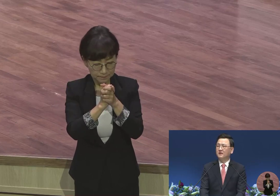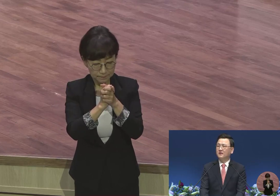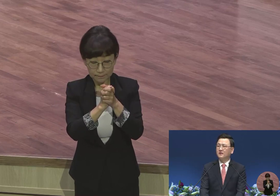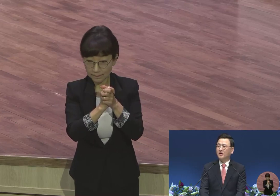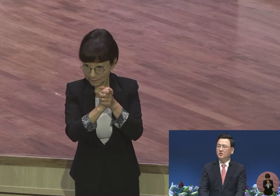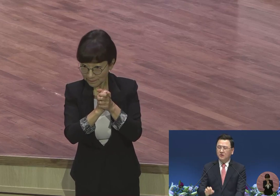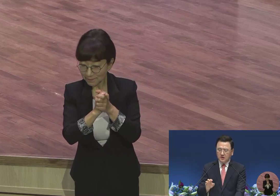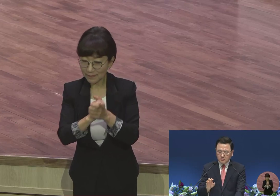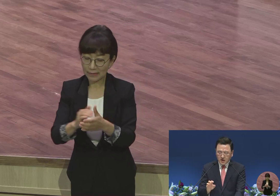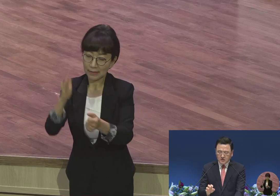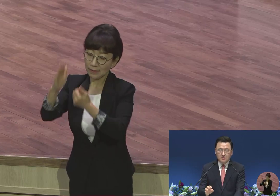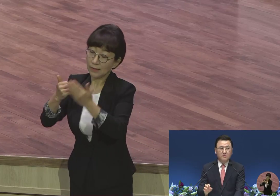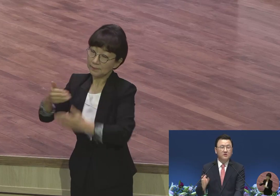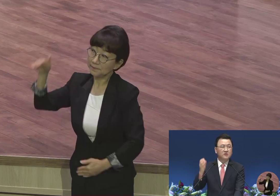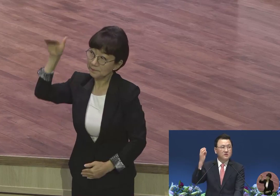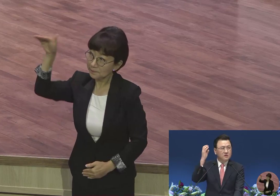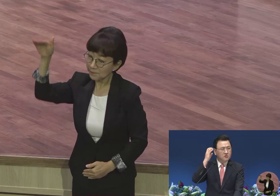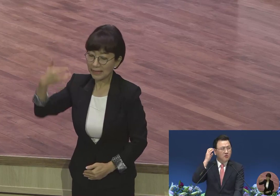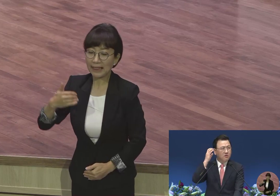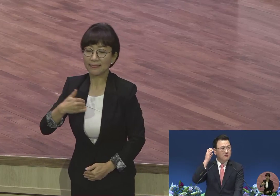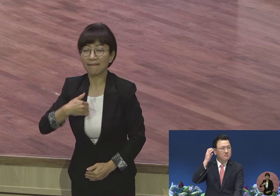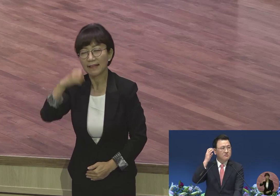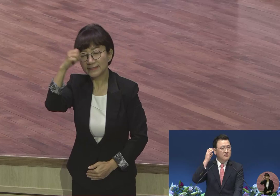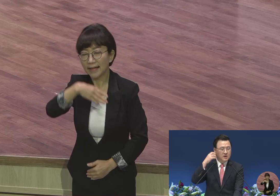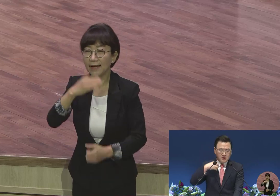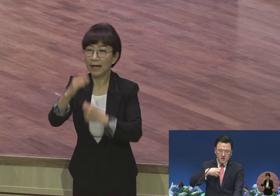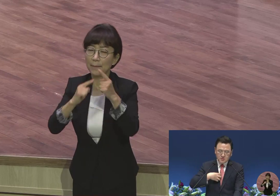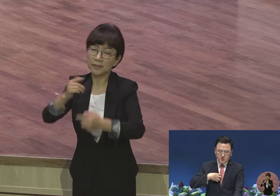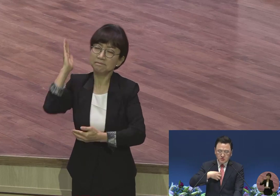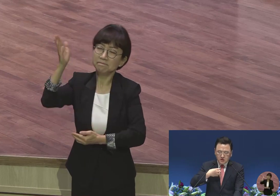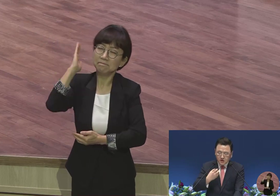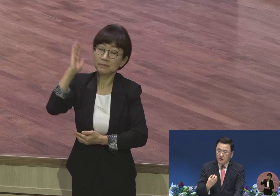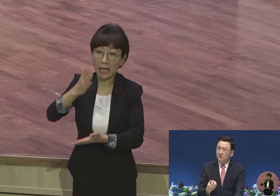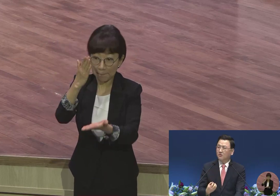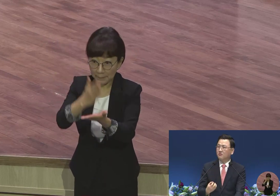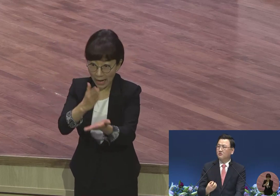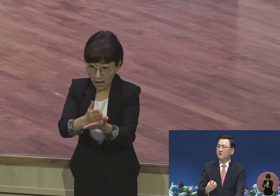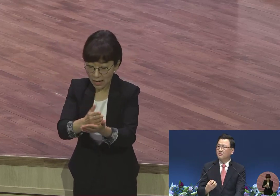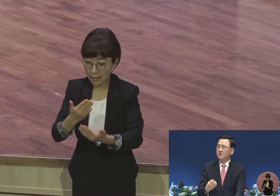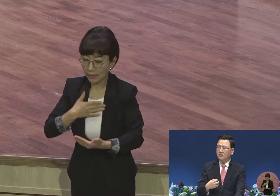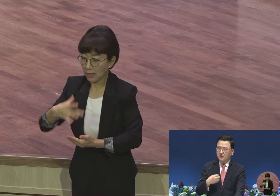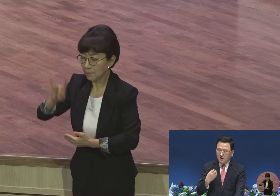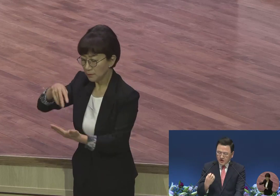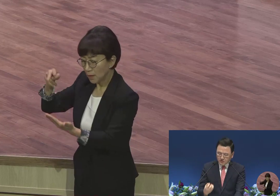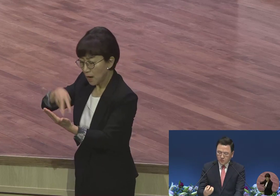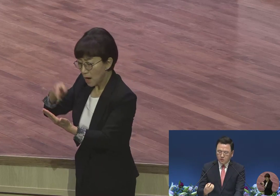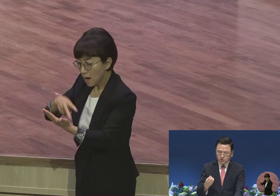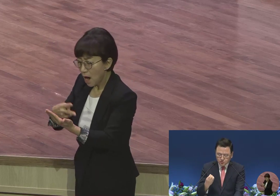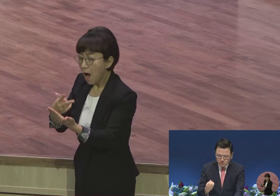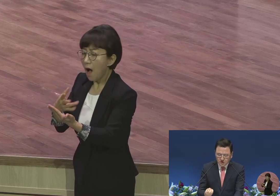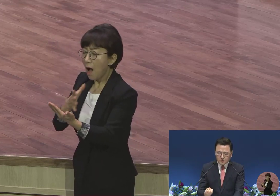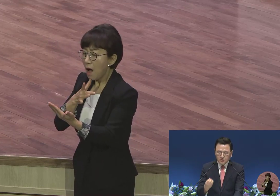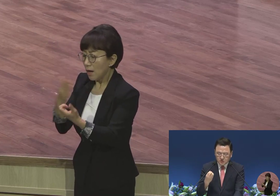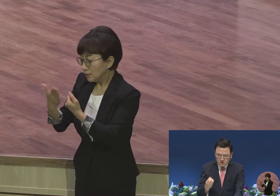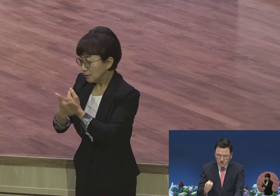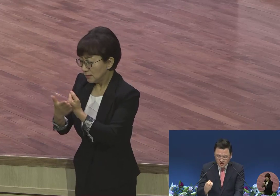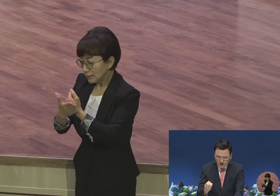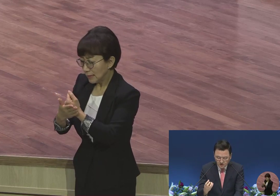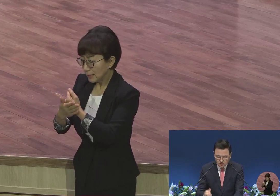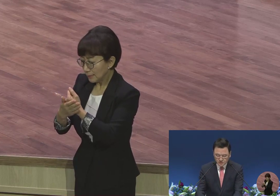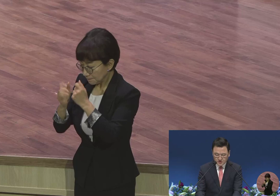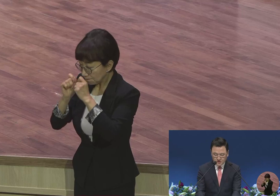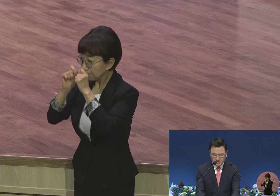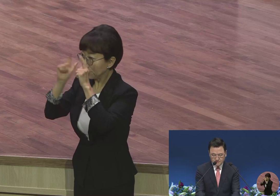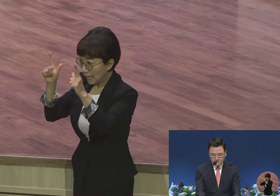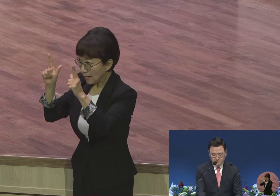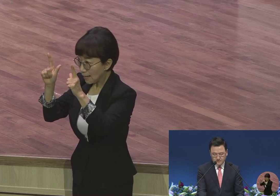아니라 내가 먼저 이 말씀을 듣고 심령에 깨닫고 은혜 받고 준비하며 증거되게